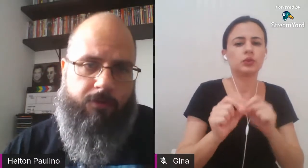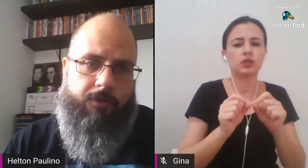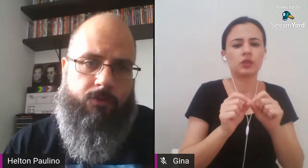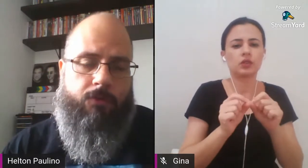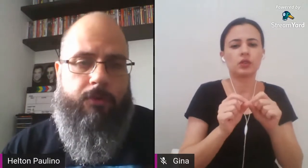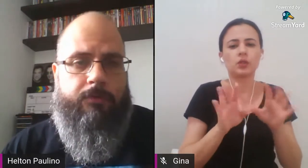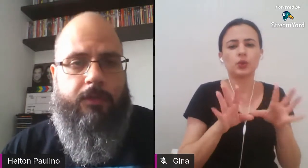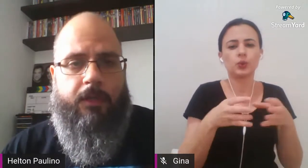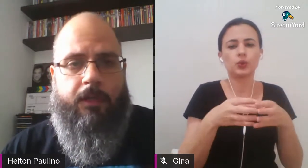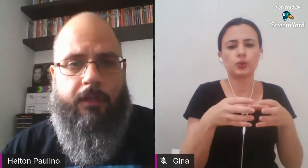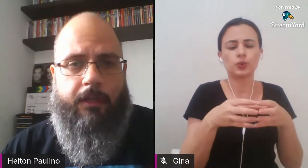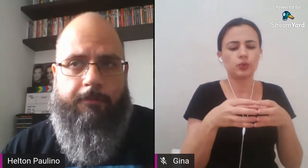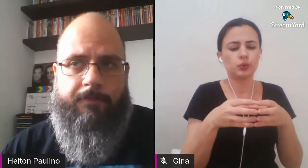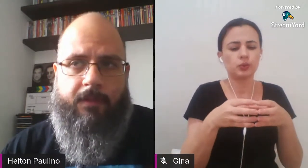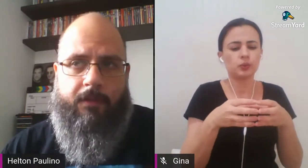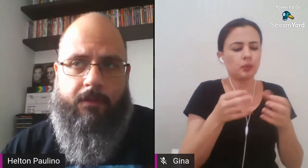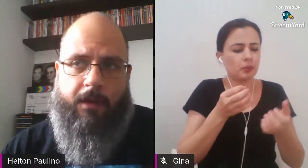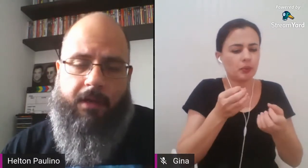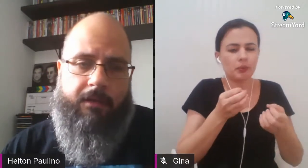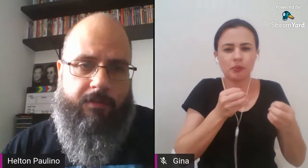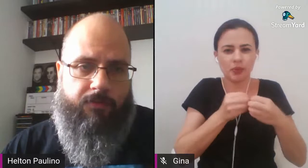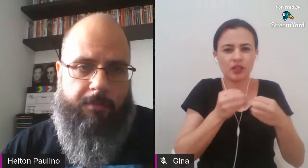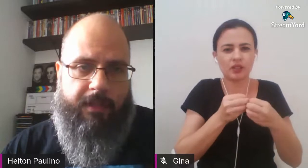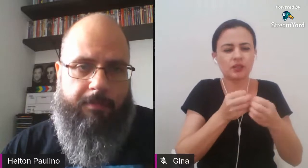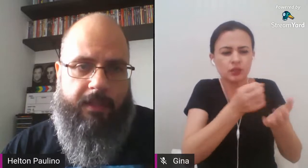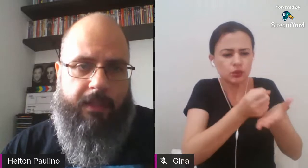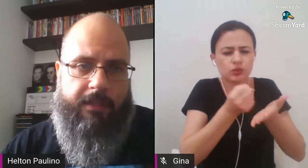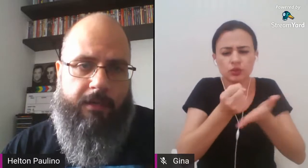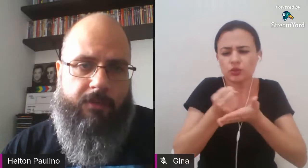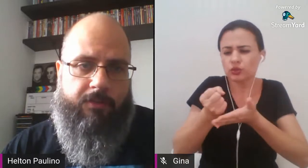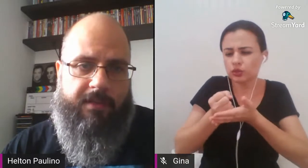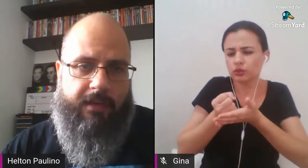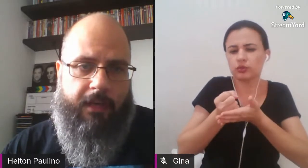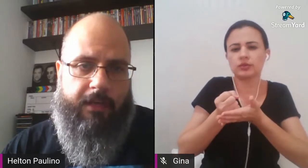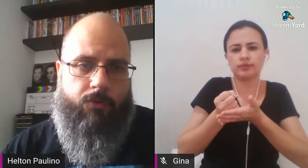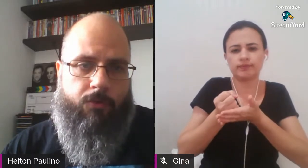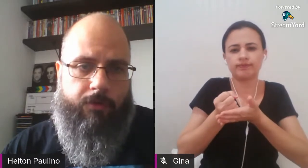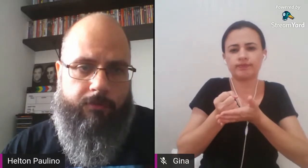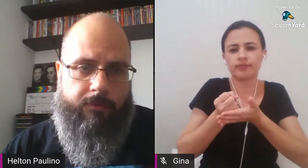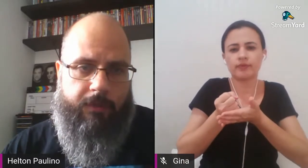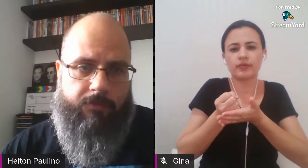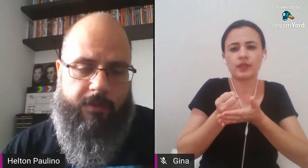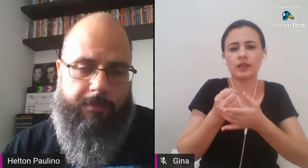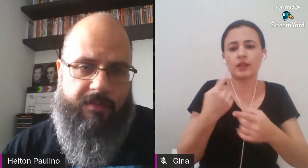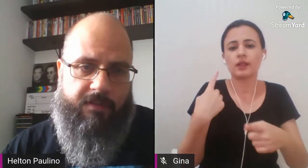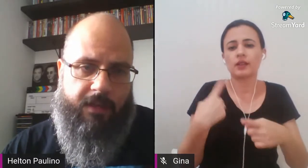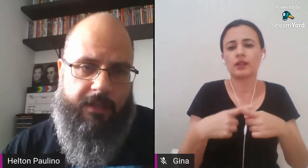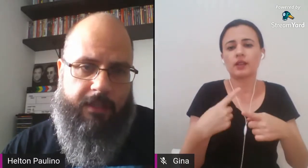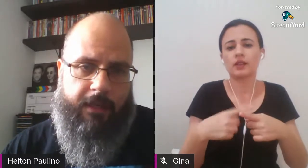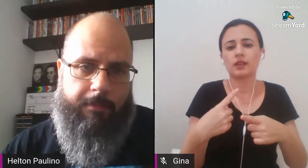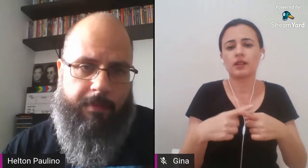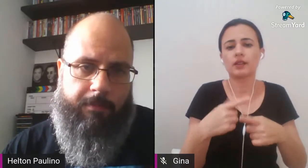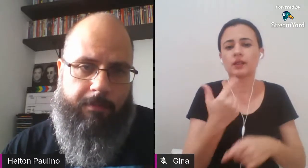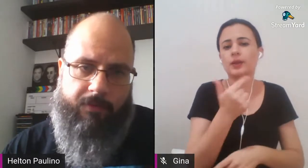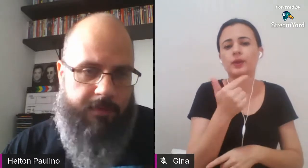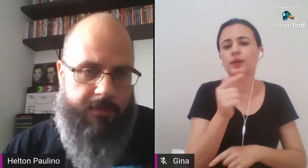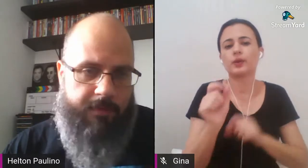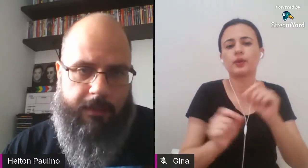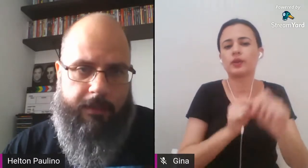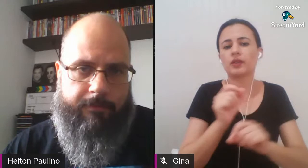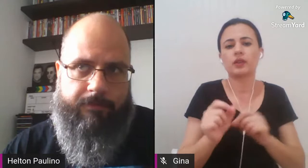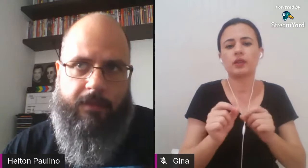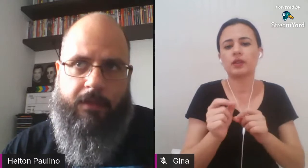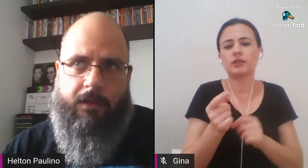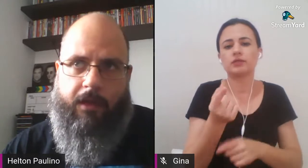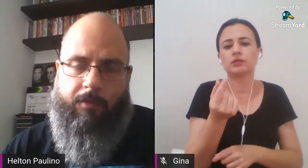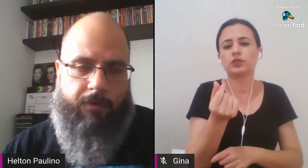estão ao seu entorno, né? Trabalhando de forma independente, não tendo mais aquele retorno que você precisaria ter para poder se manter,